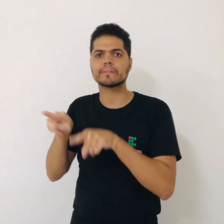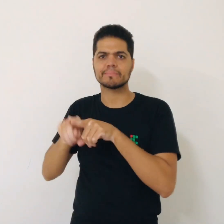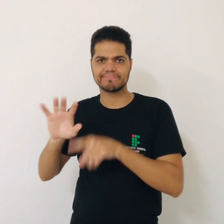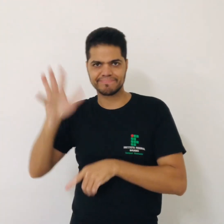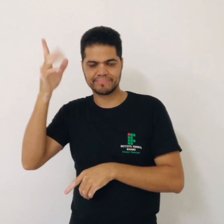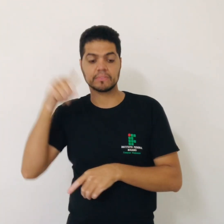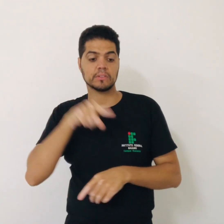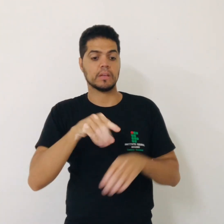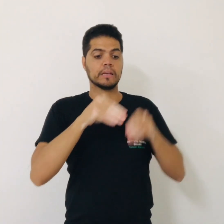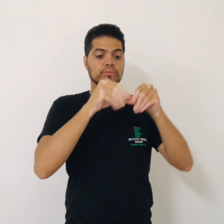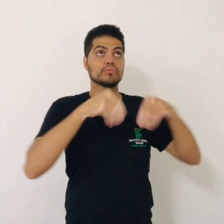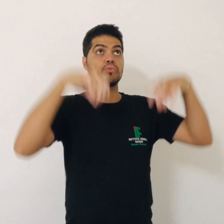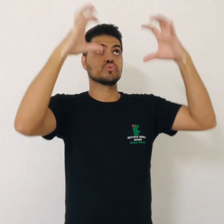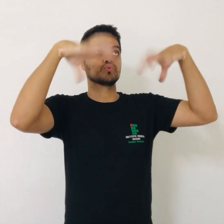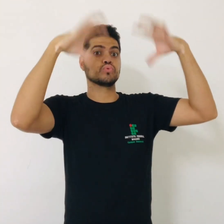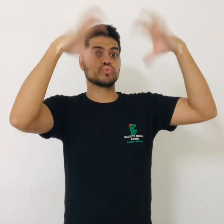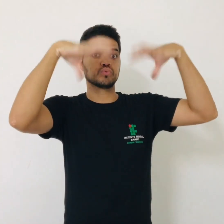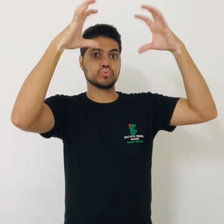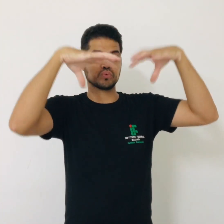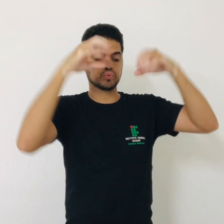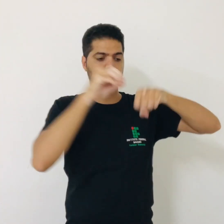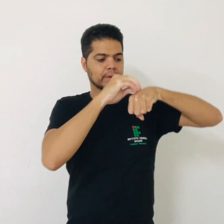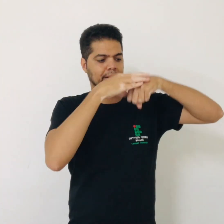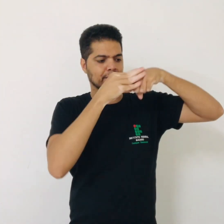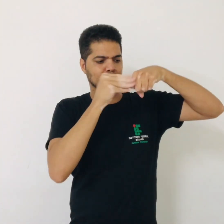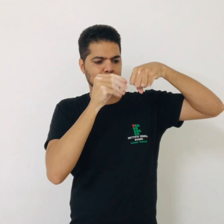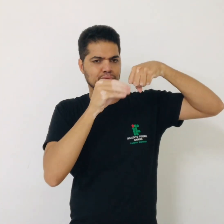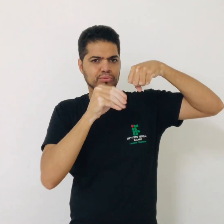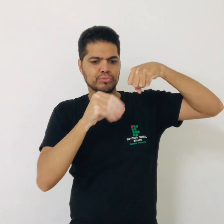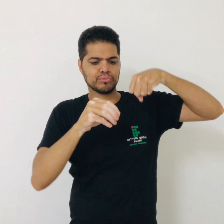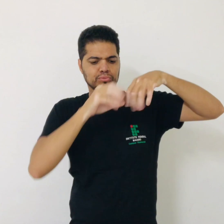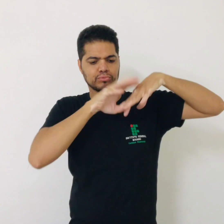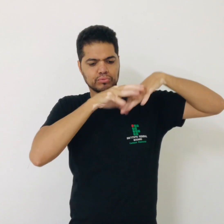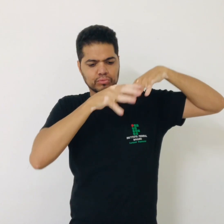país, é a maior totalmente formada no território brasileiro.